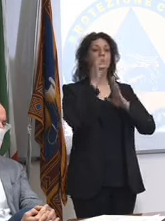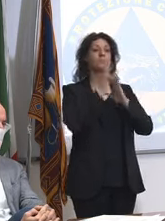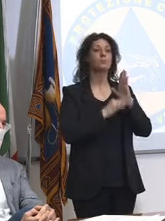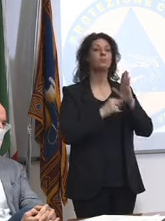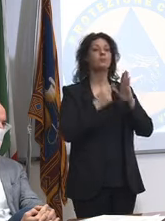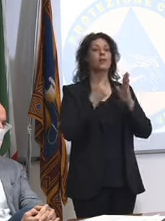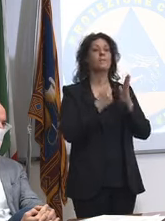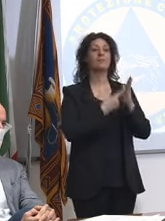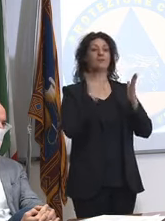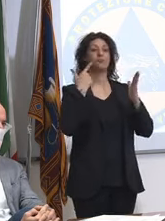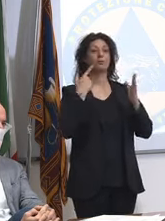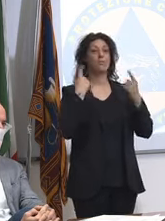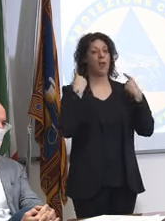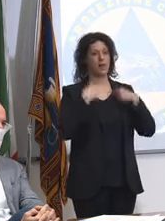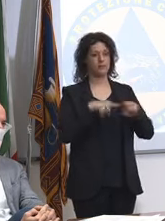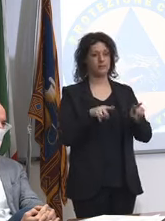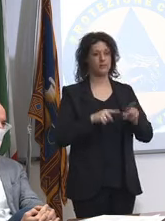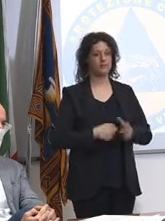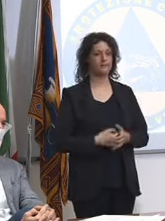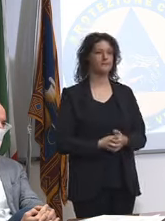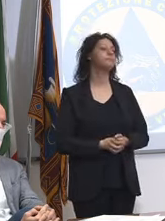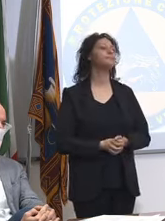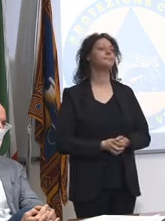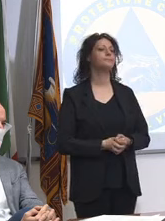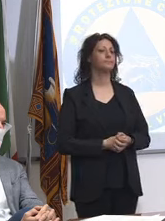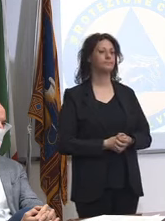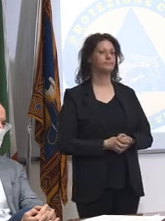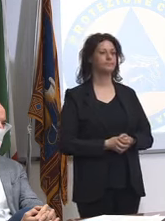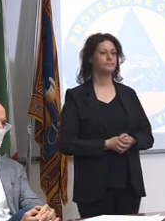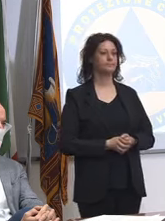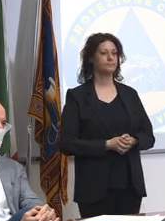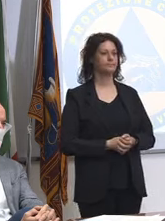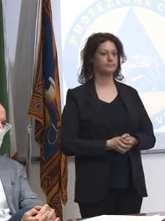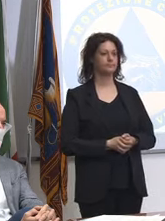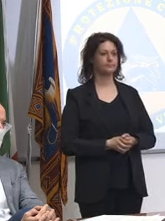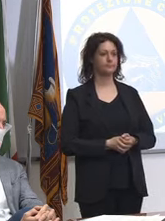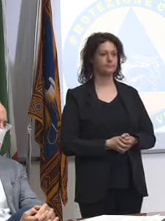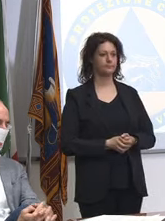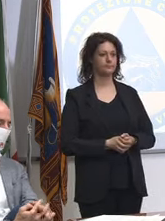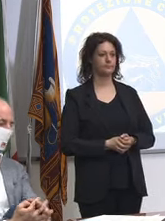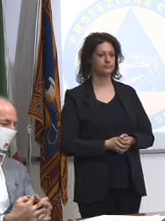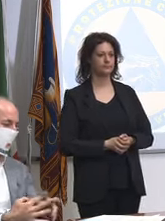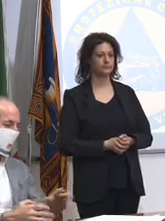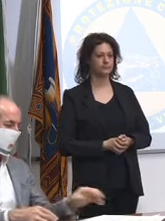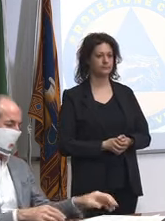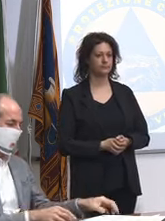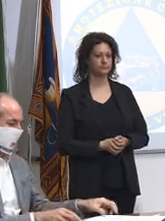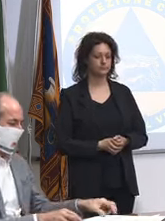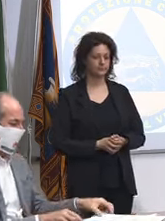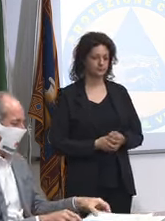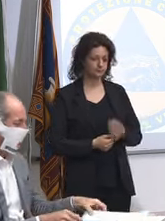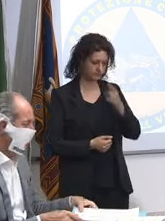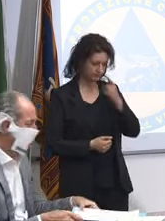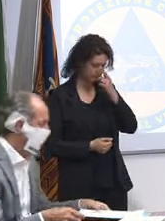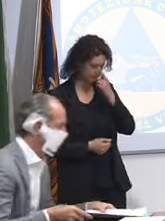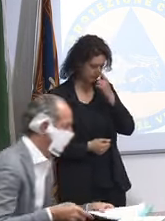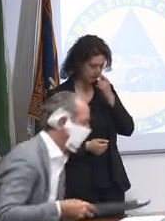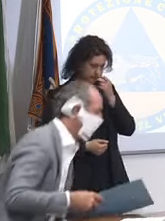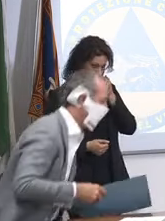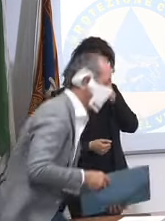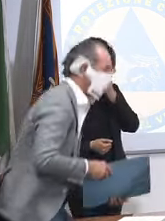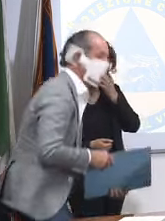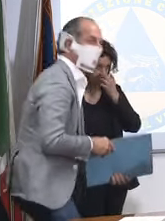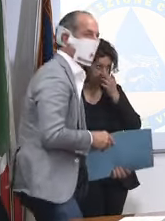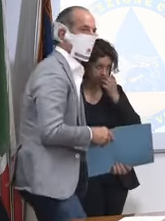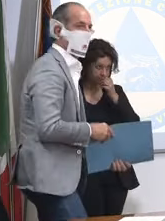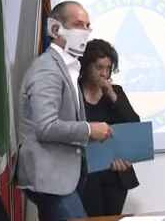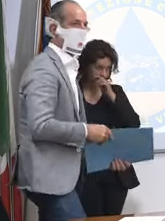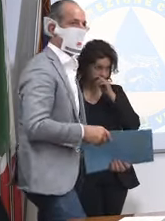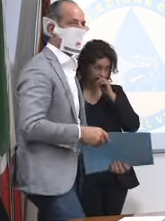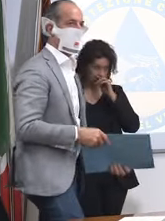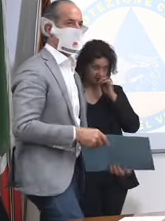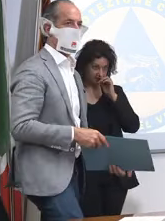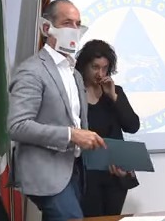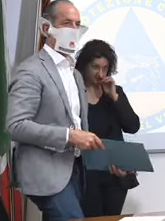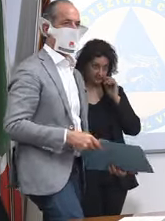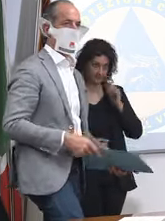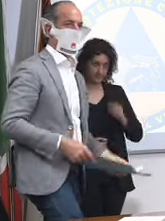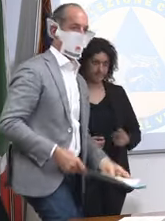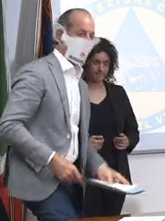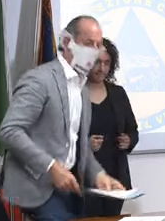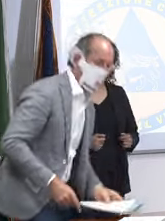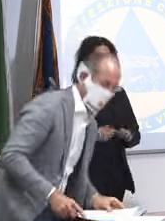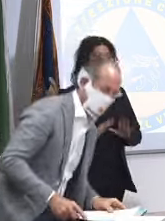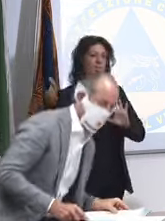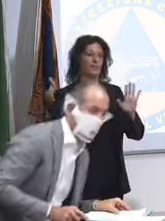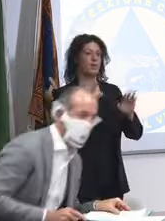queste. Allora, io direi che possiamo far finire il Presidente. Se... No, tutti i miei adesso,